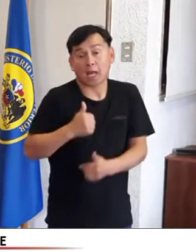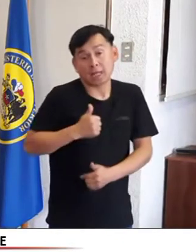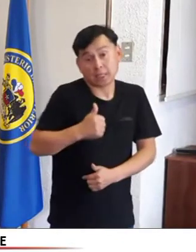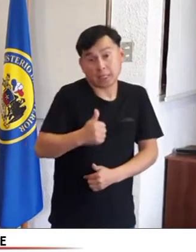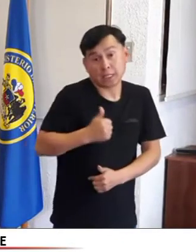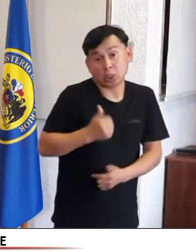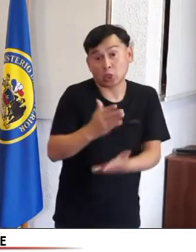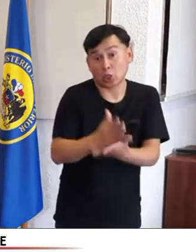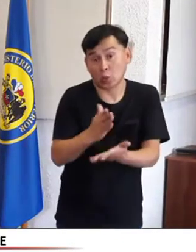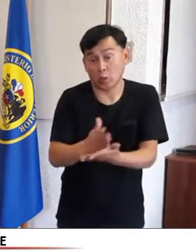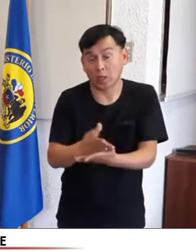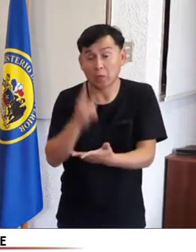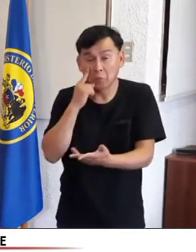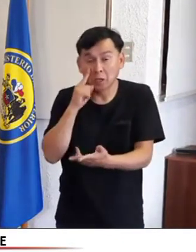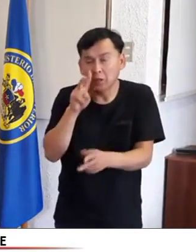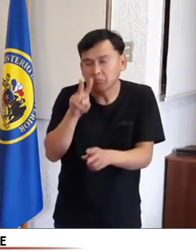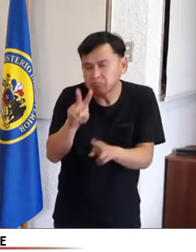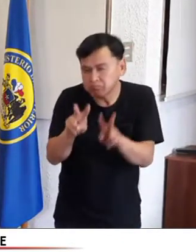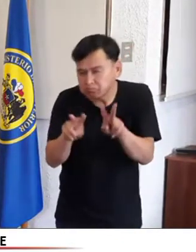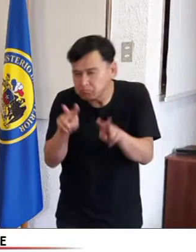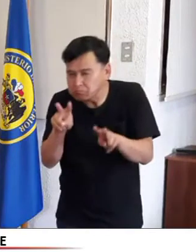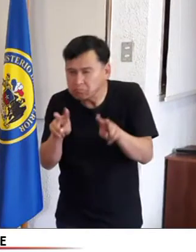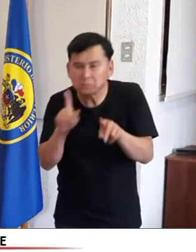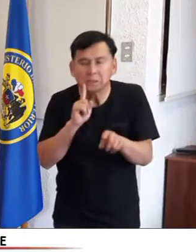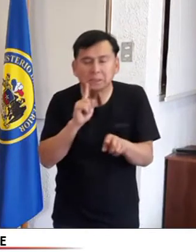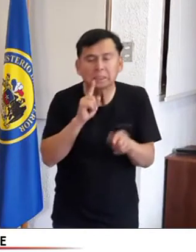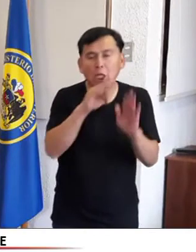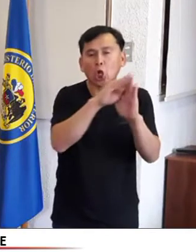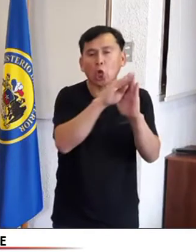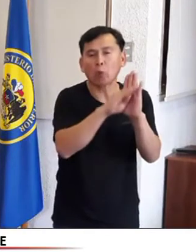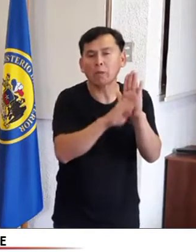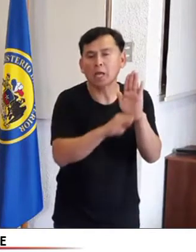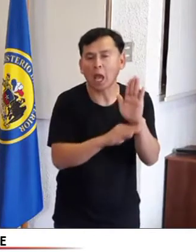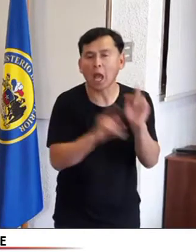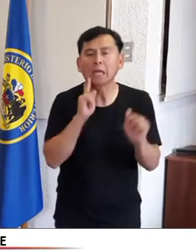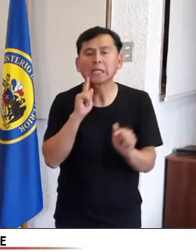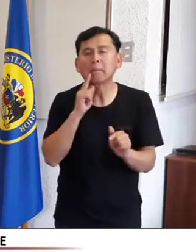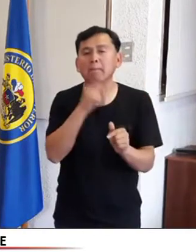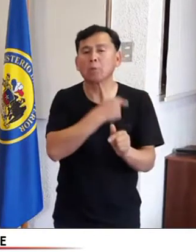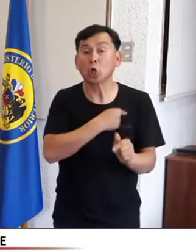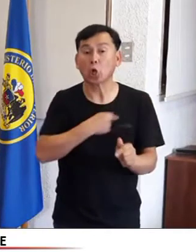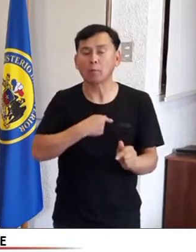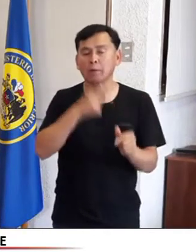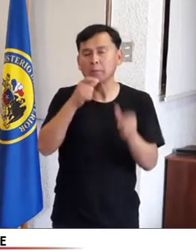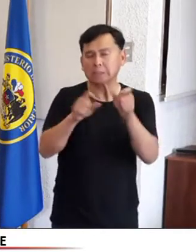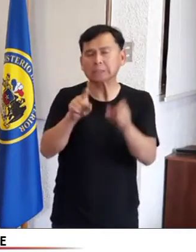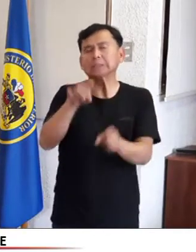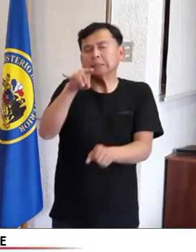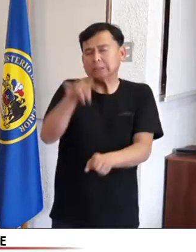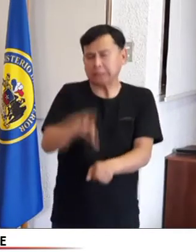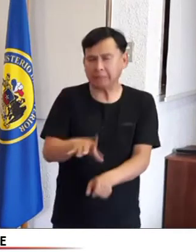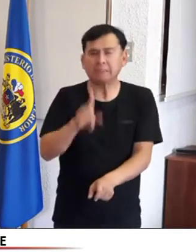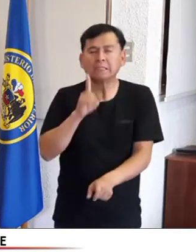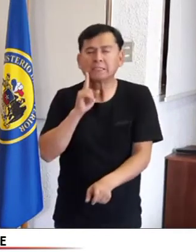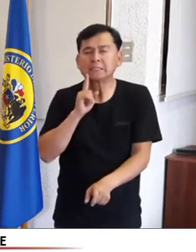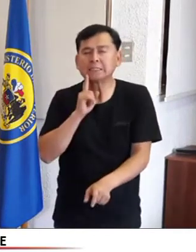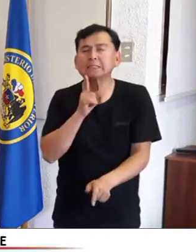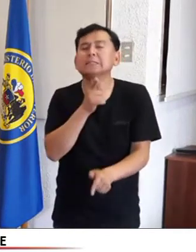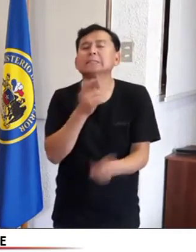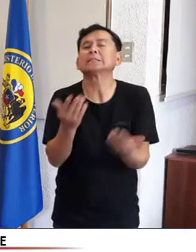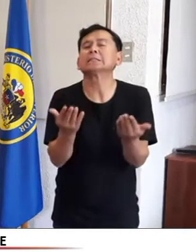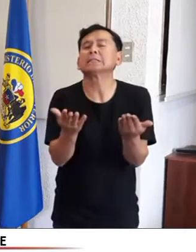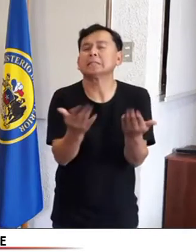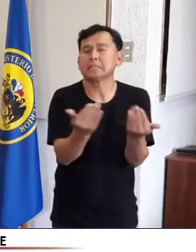de establecimiento que pueda depurar aún más estas nóminas, considerando que ellos saben quiénes son, en